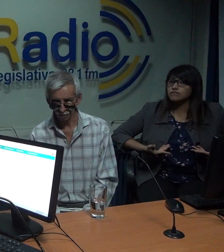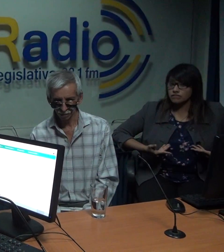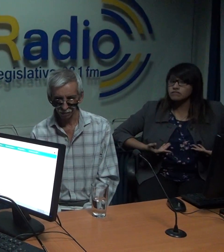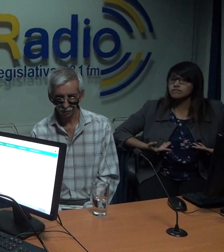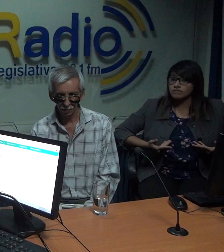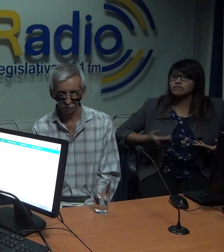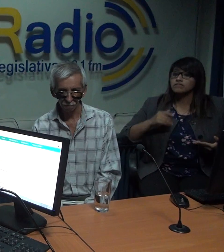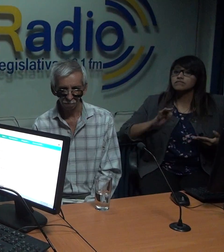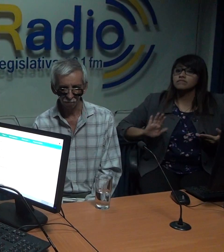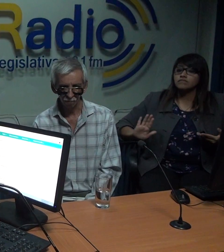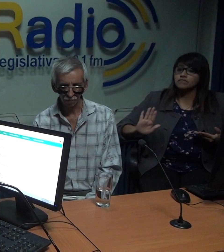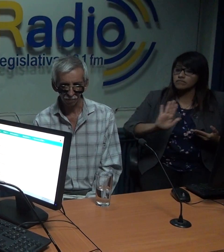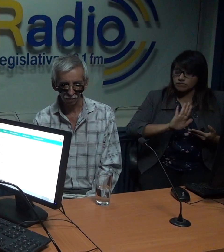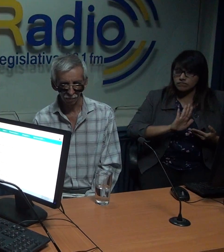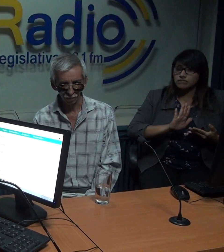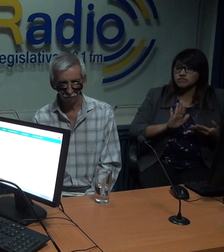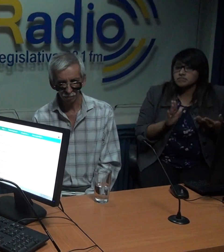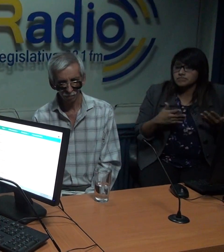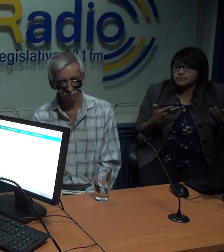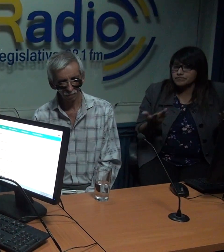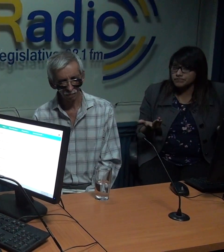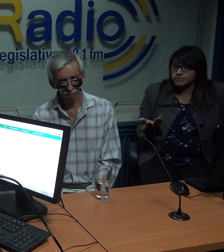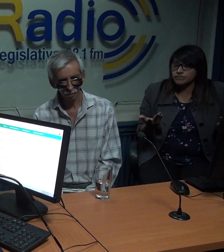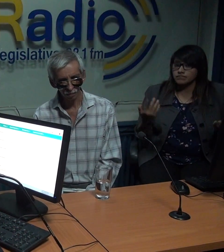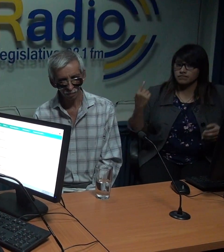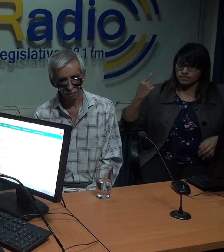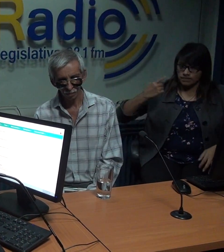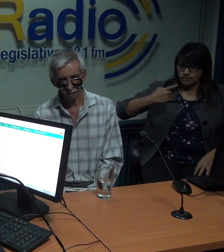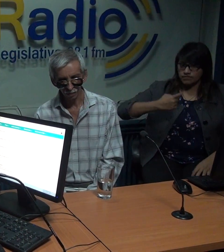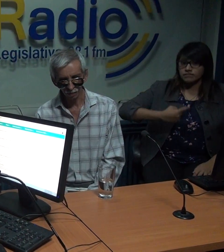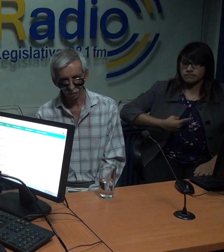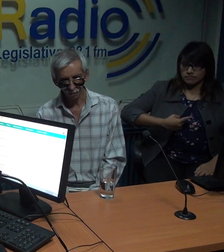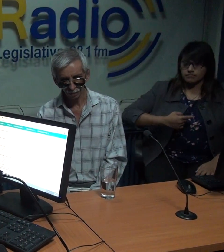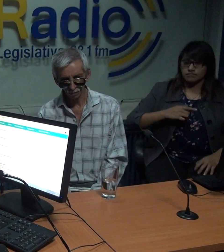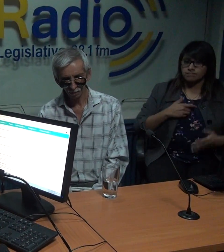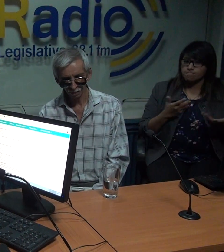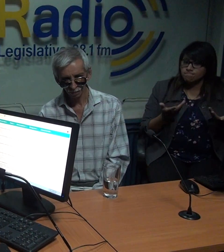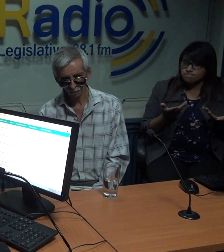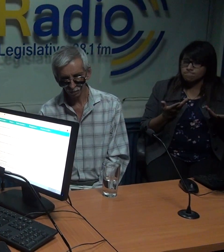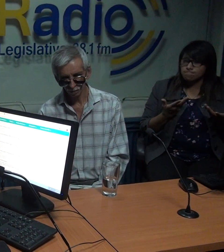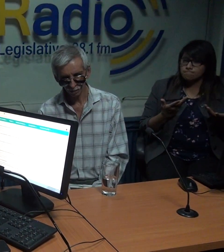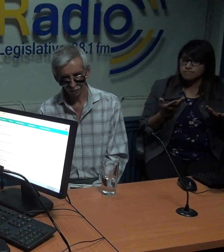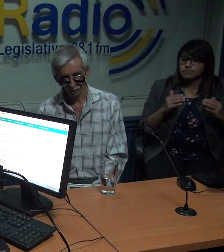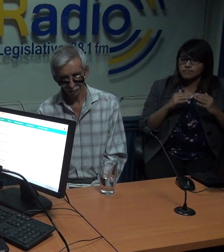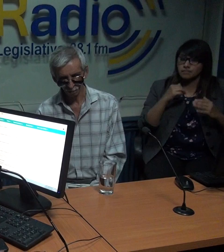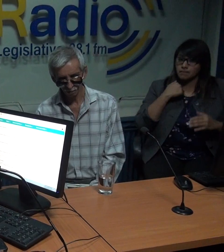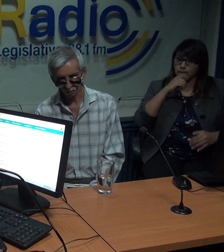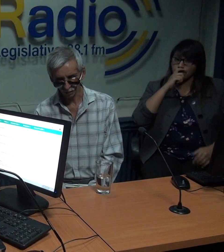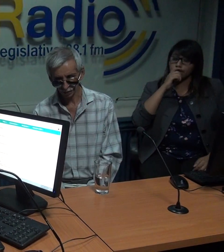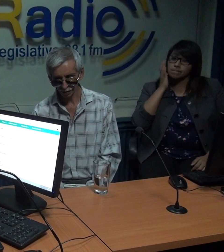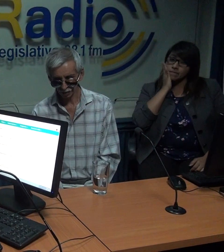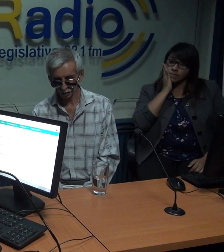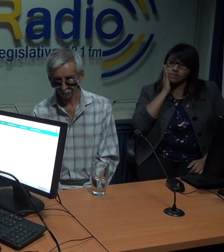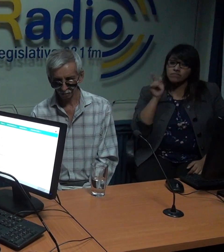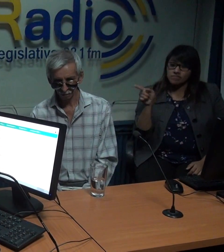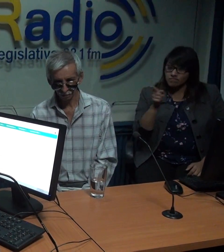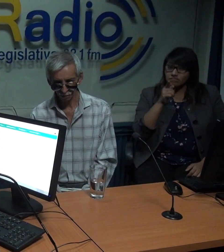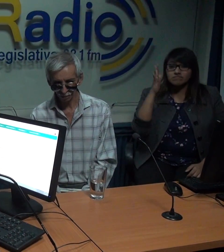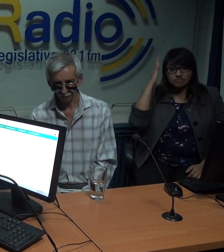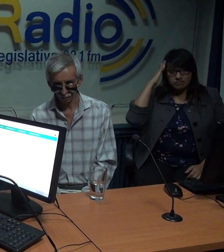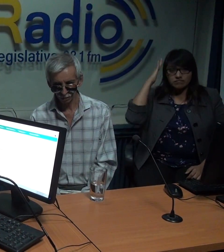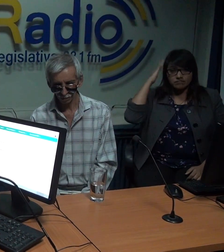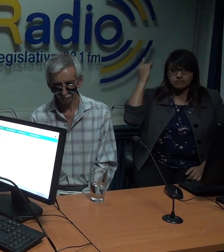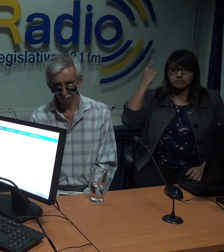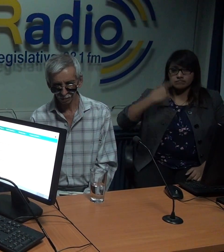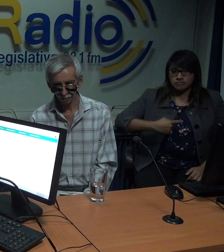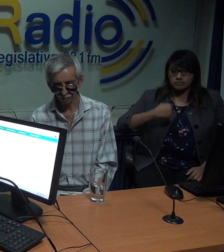también está totalmente o debe estar totalmente acompañada por los padres de familia. Y creo que son